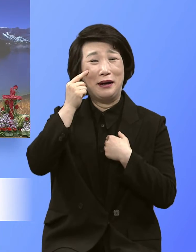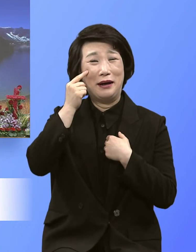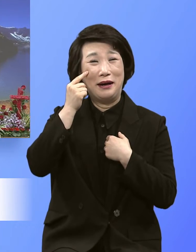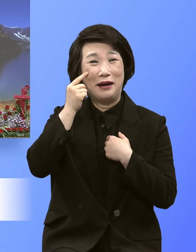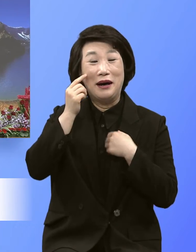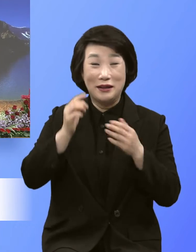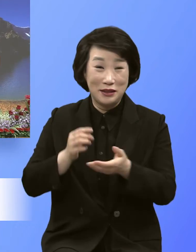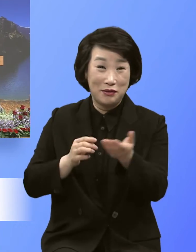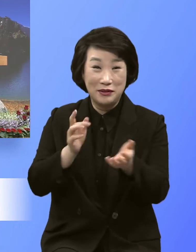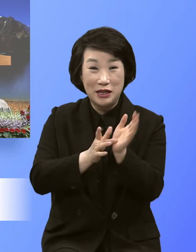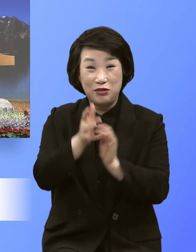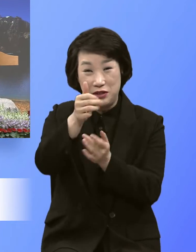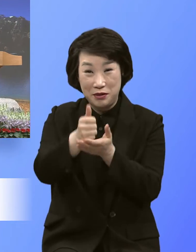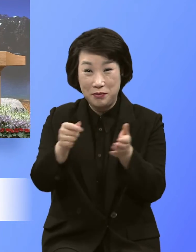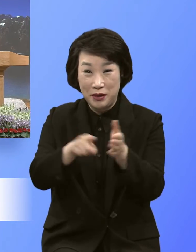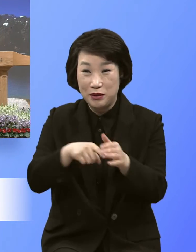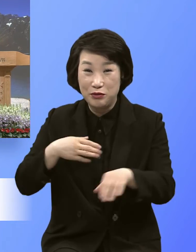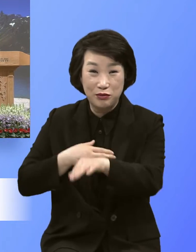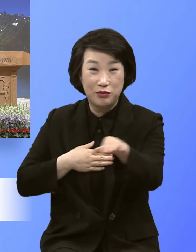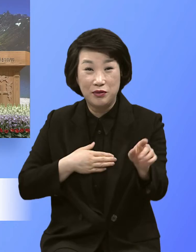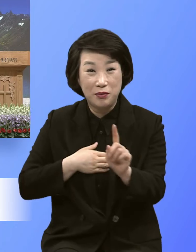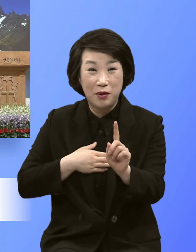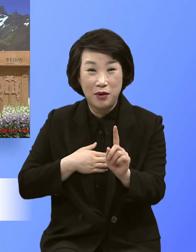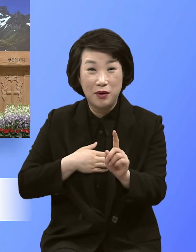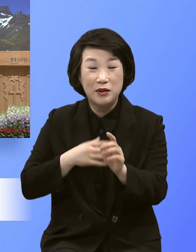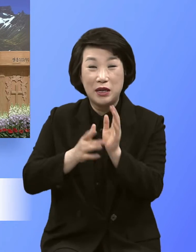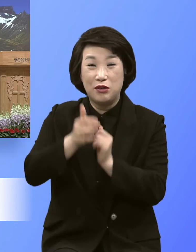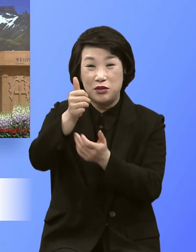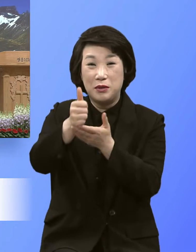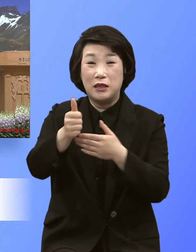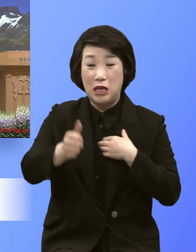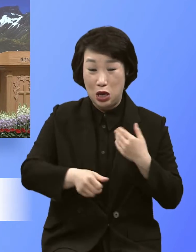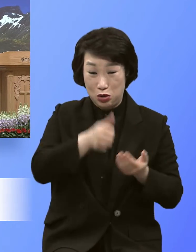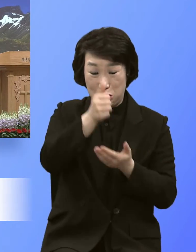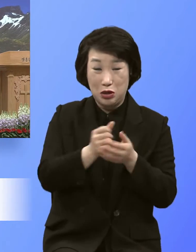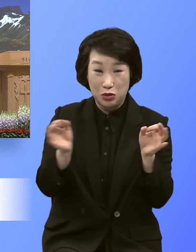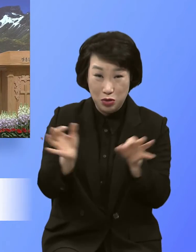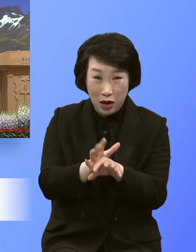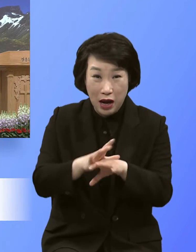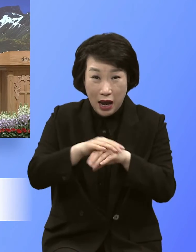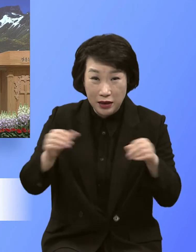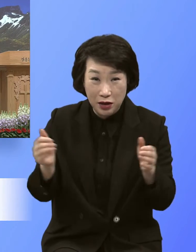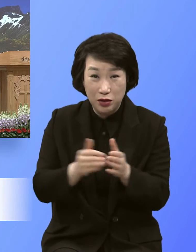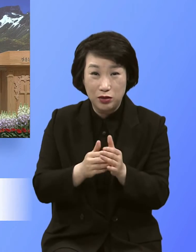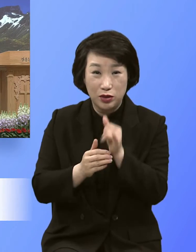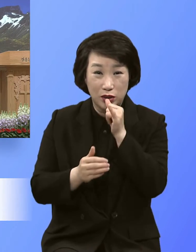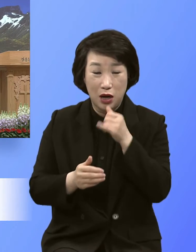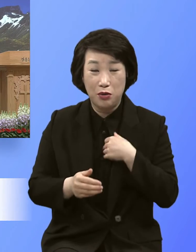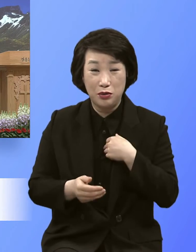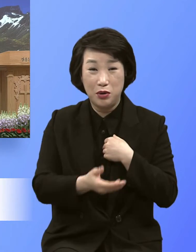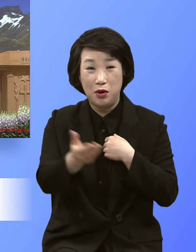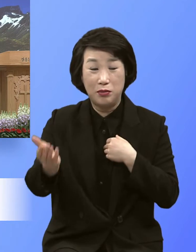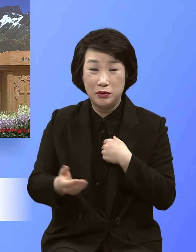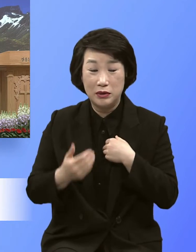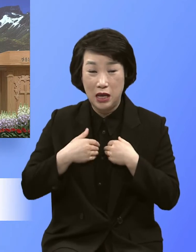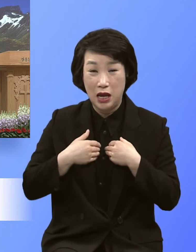그래서 예수 믿는 사람은 예수님이 내 죄를 속죄했다 하는 것은